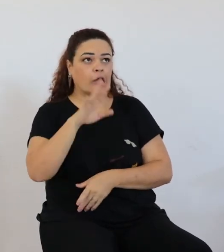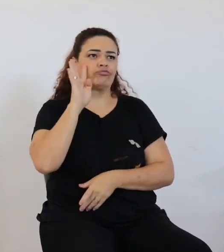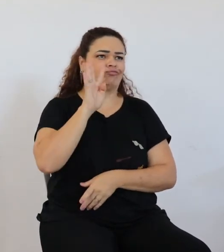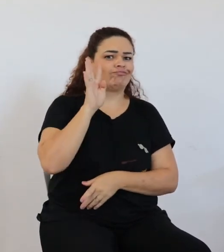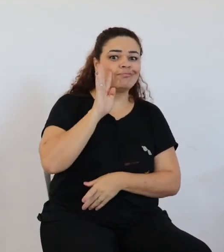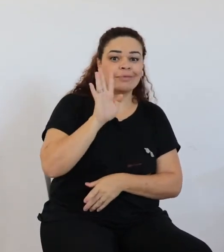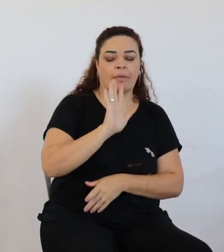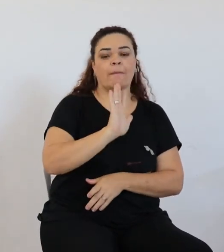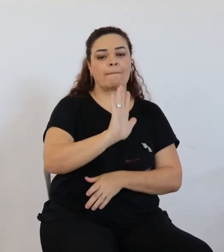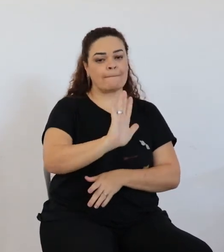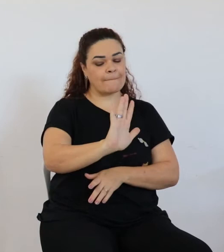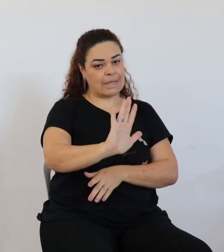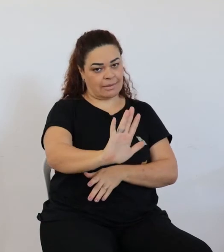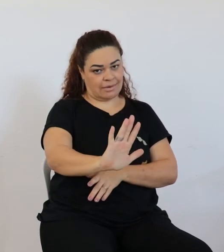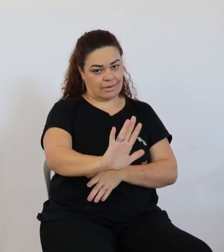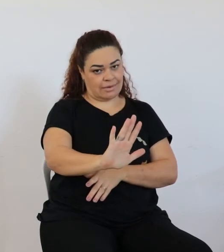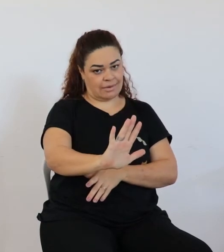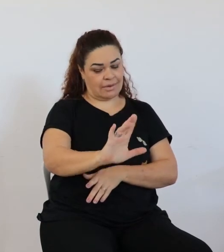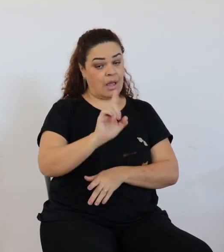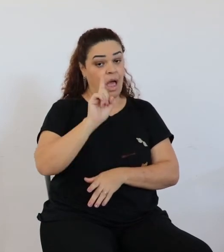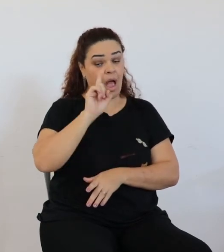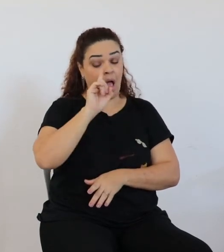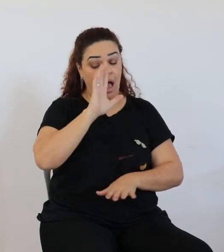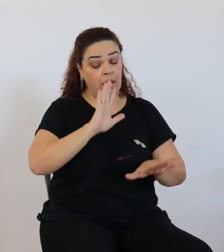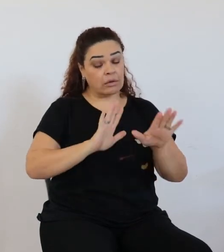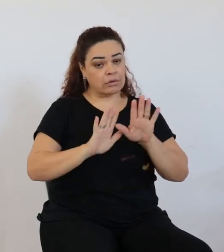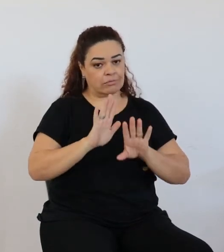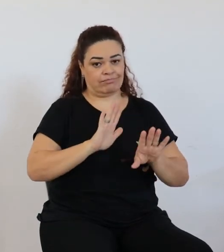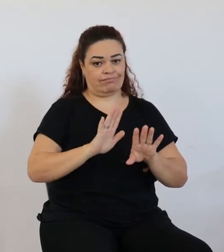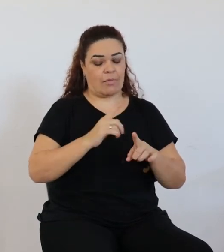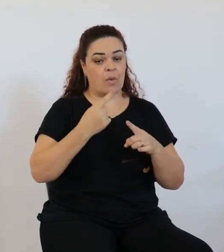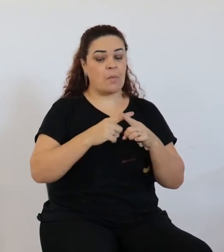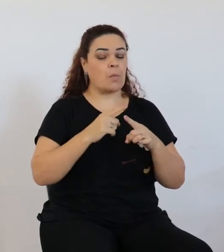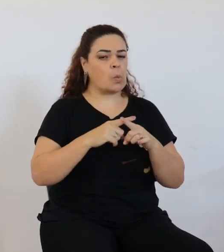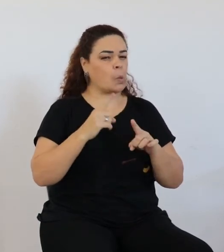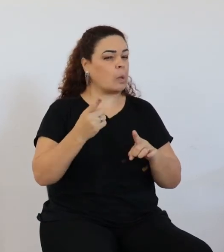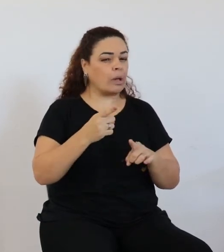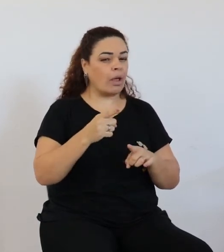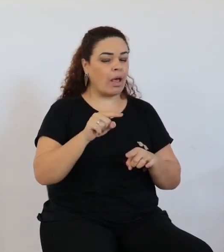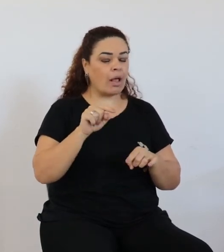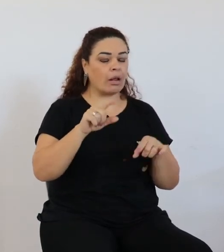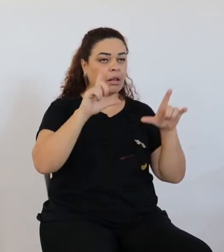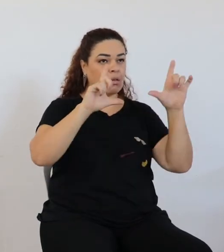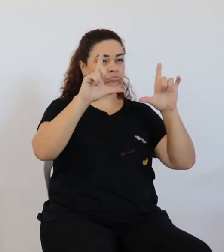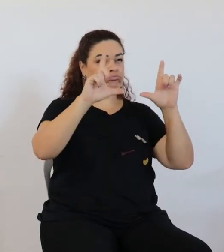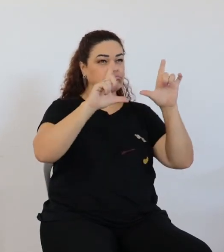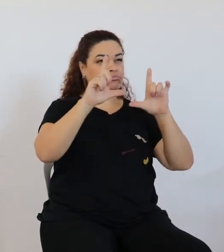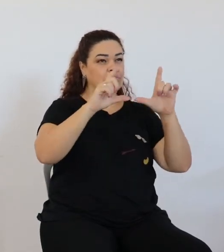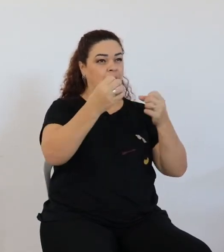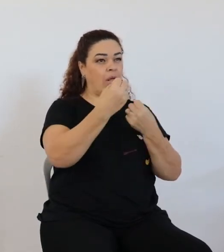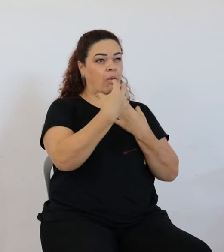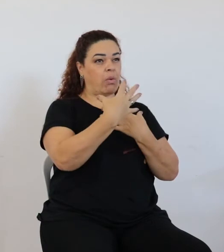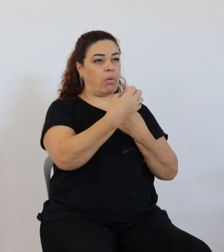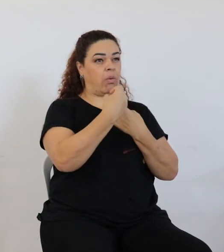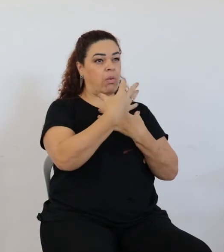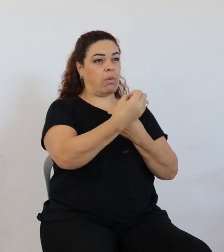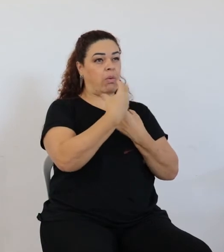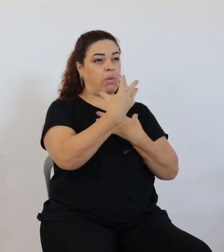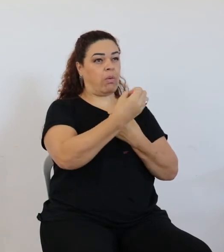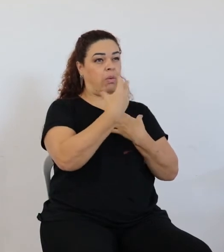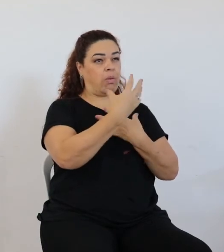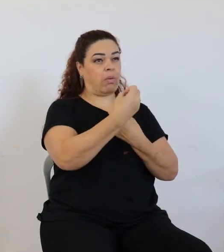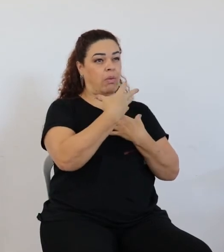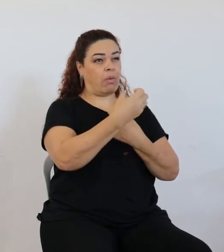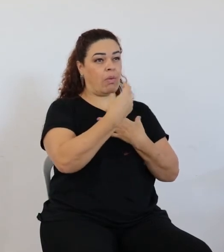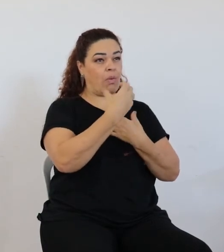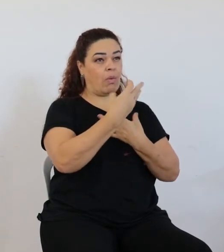né? Mas a hora que ela está na frente da televisão, ela está recebendo muitas informações e ela não tá sendo posta a